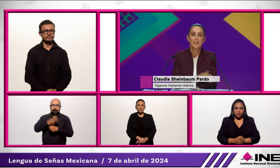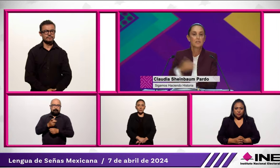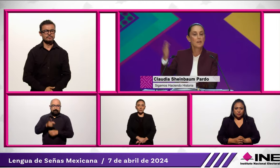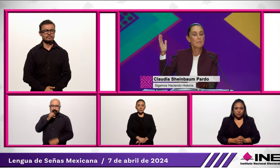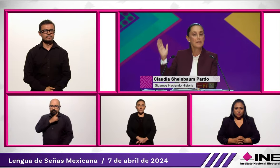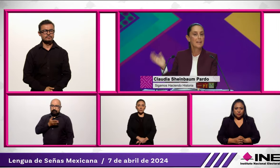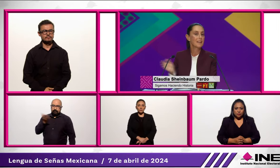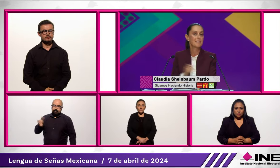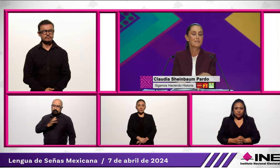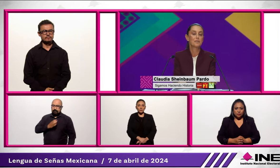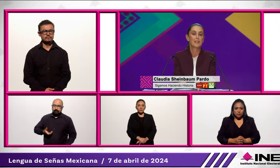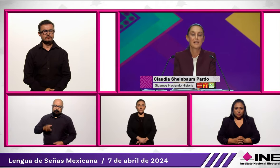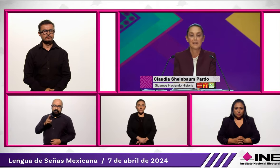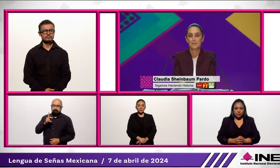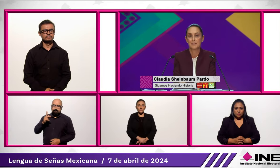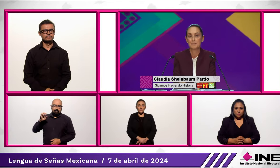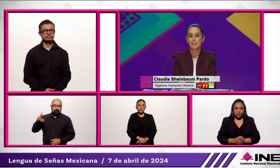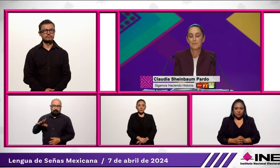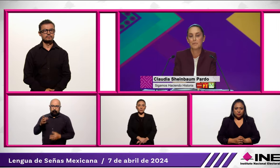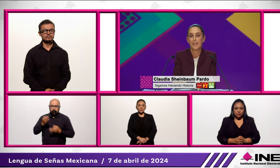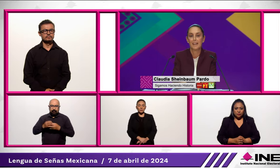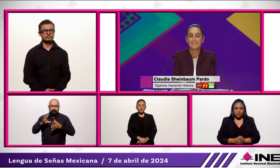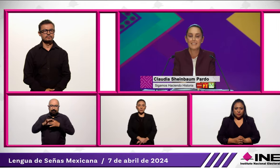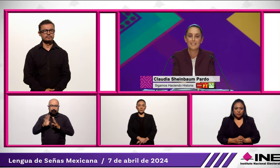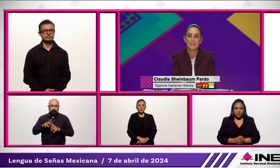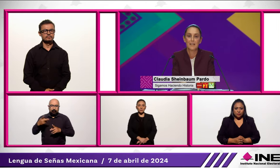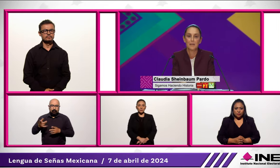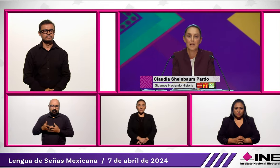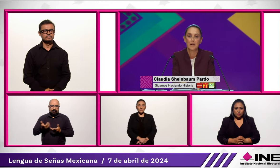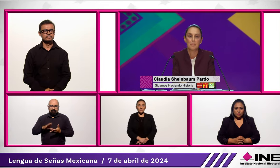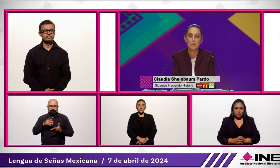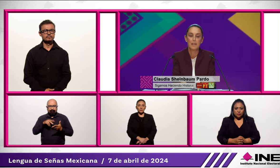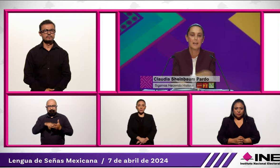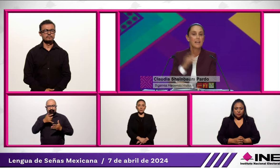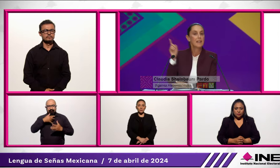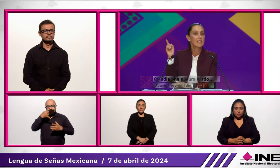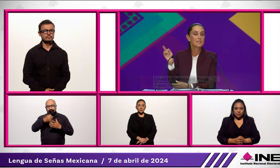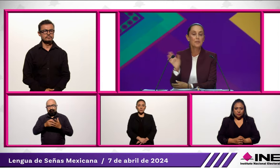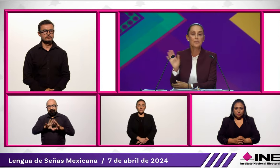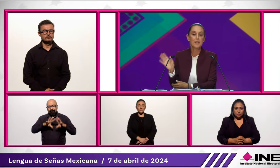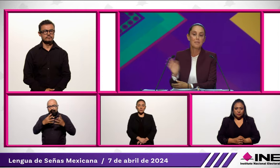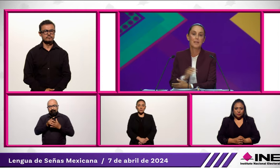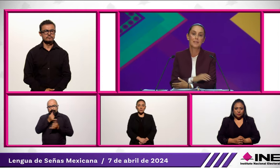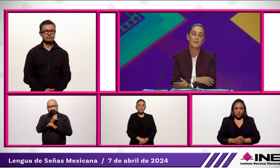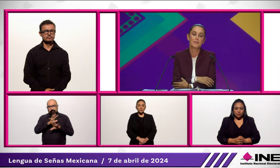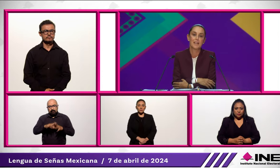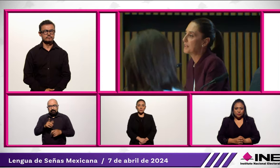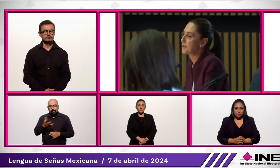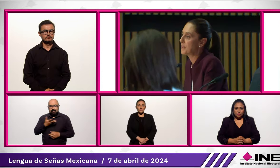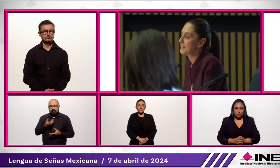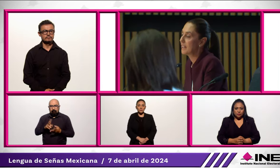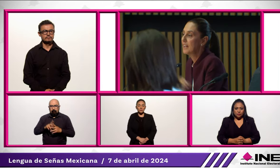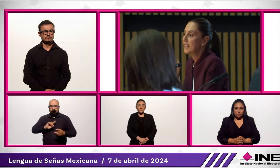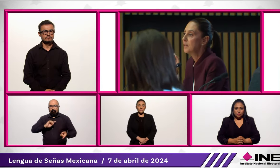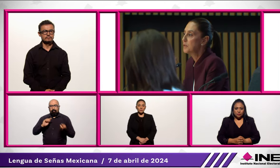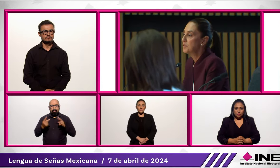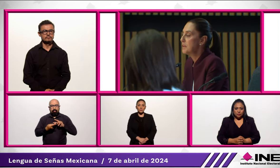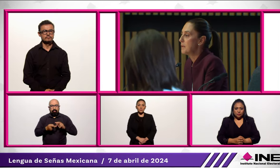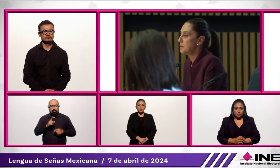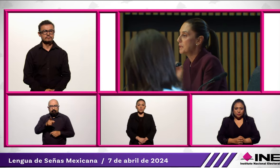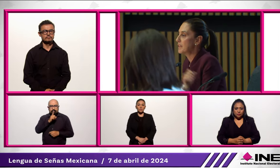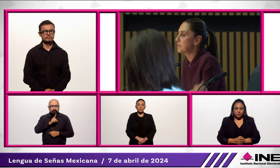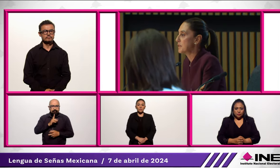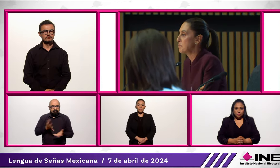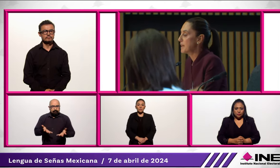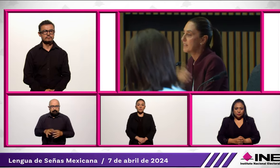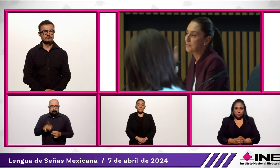PRIAN, solamente hay que ver sus declaraciones patrimoniales en el Senado de la República, que son totalmente contradictorias.